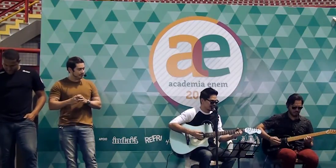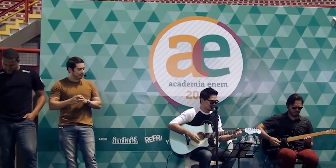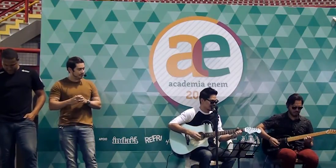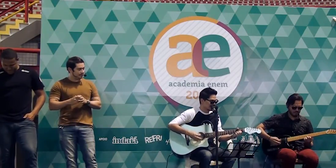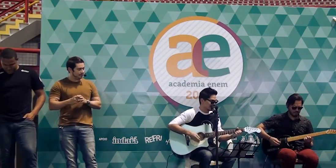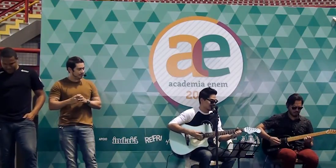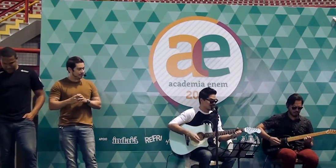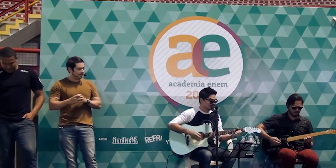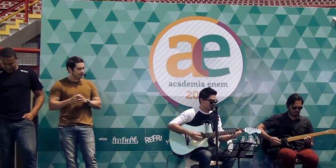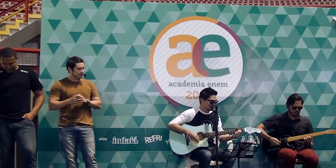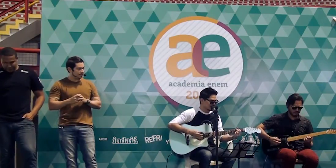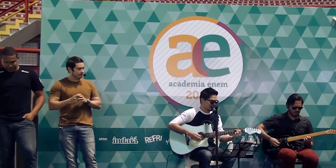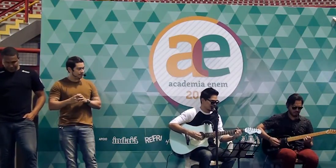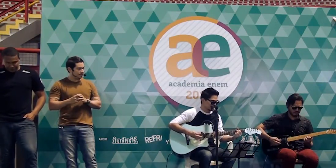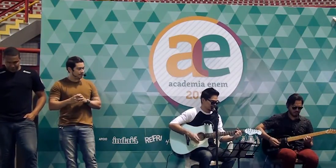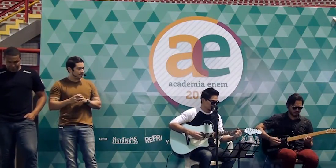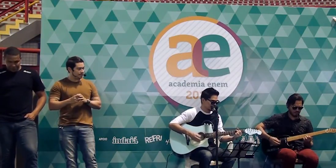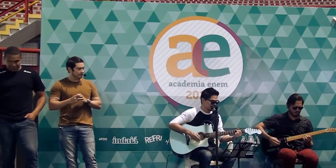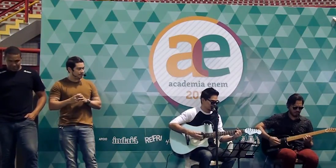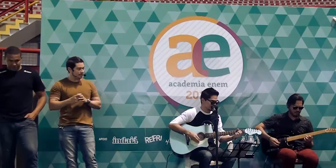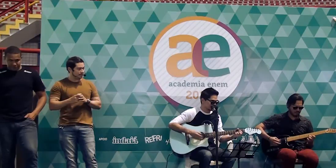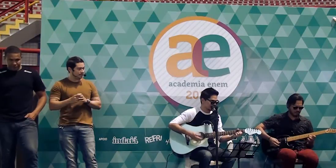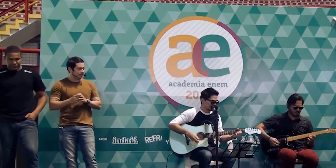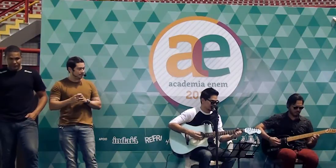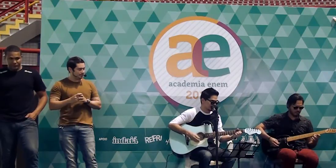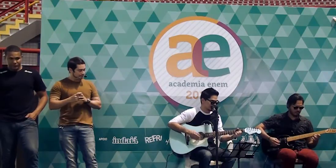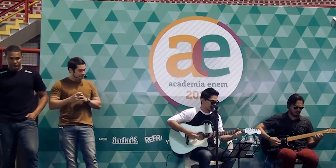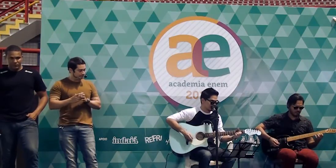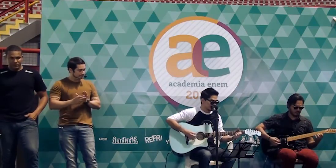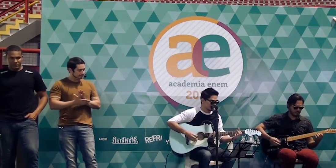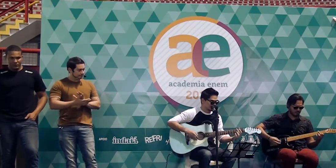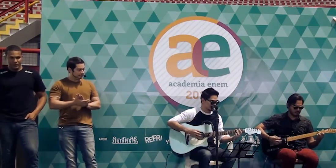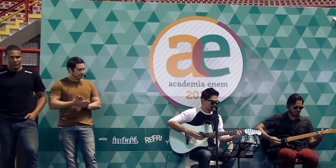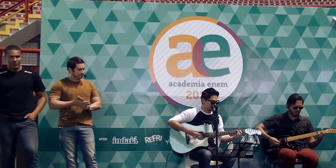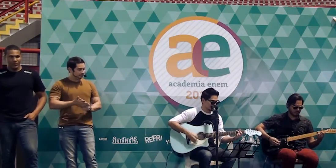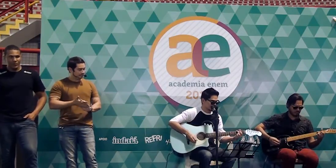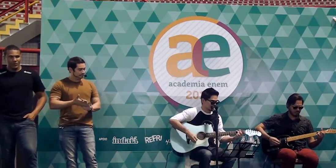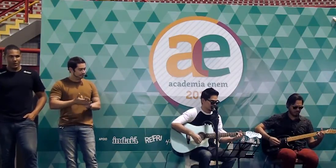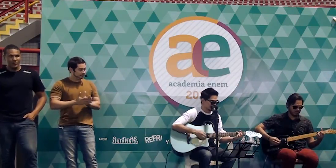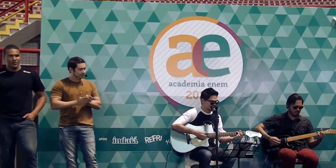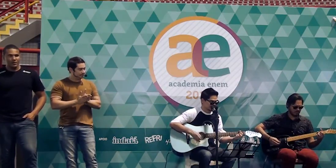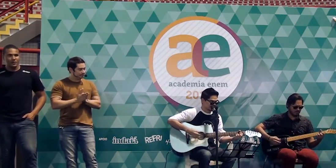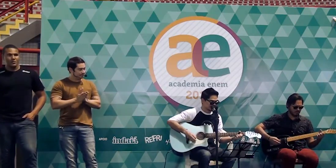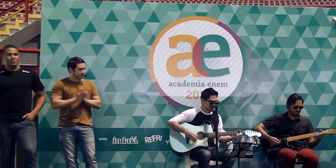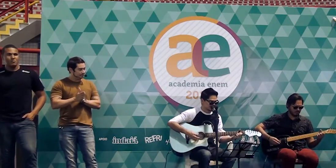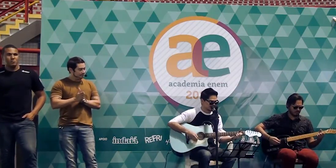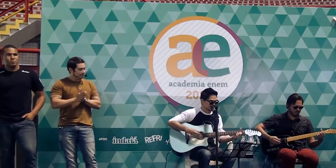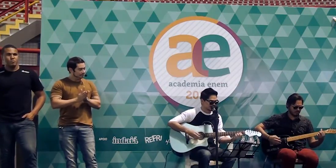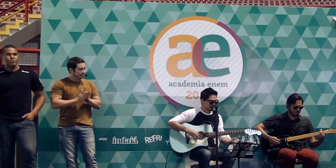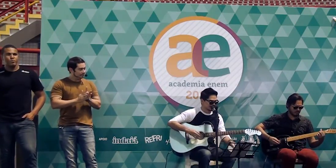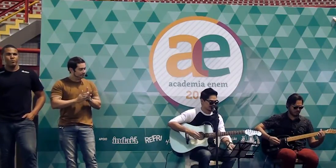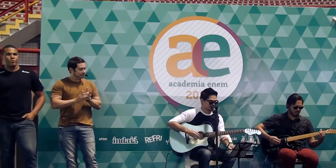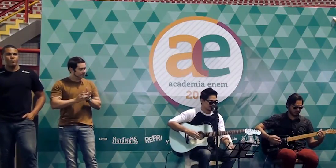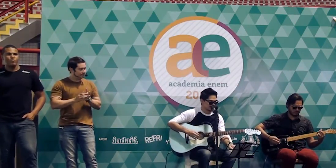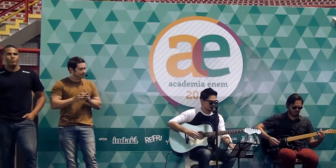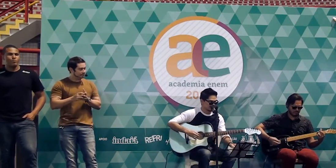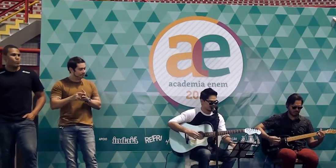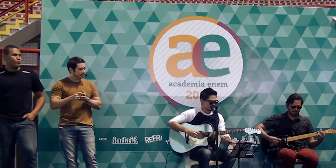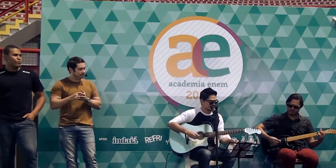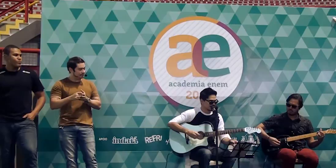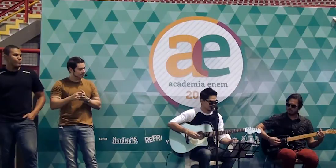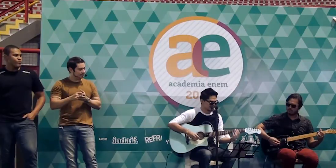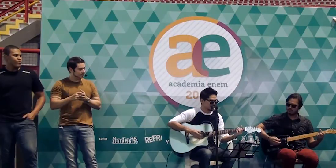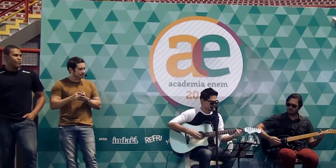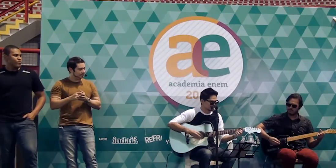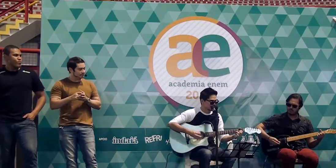poder viajar, escolha própria, escolheu a solidão. Comia todas as menininhas da cidade, o dia todo brincar de médico,